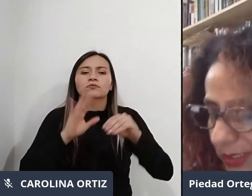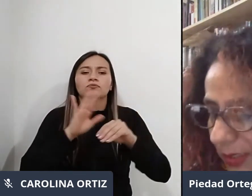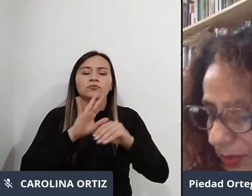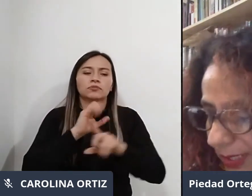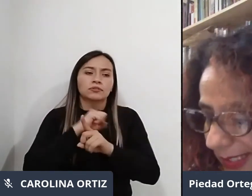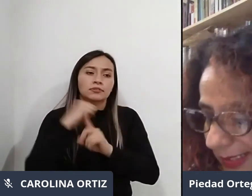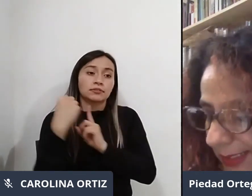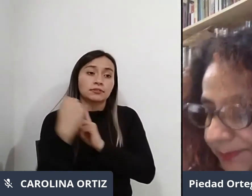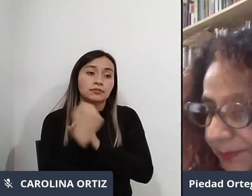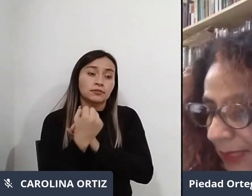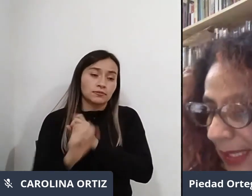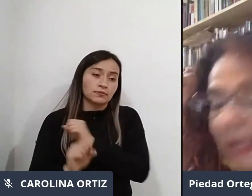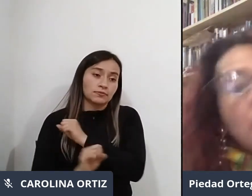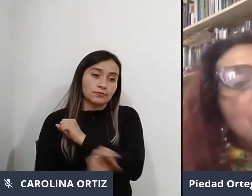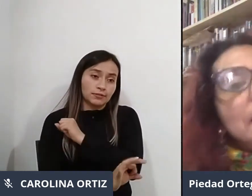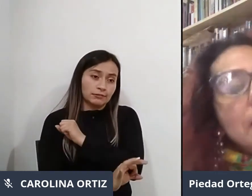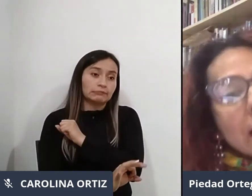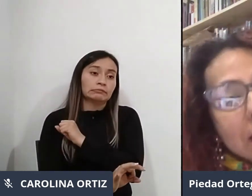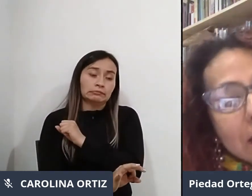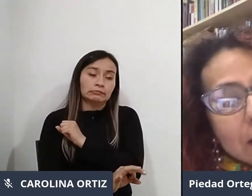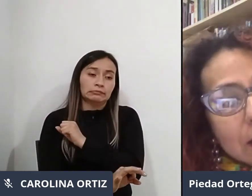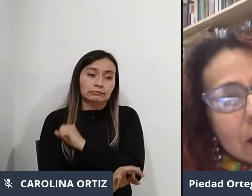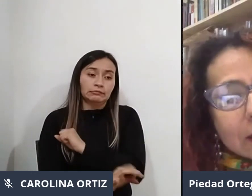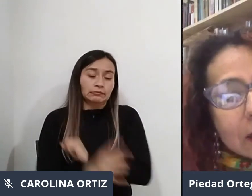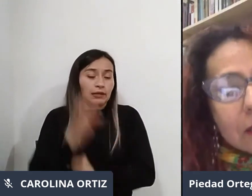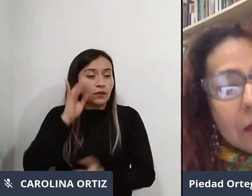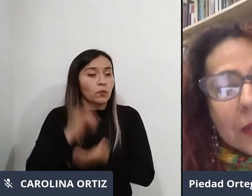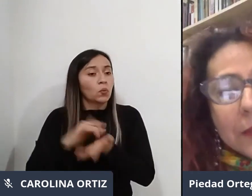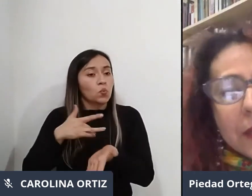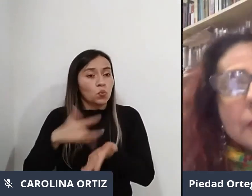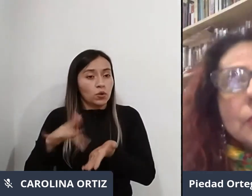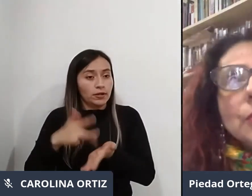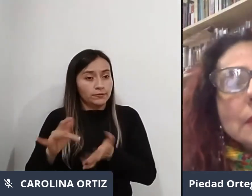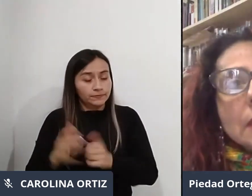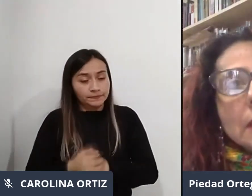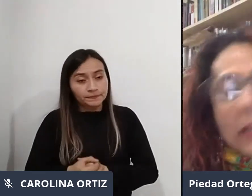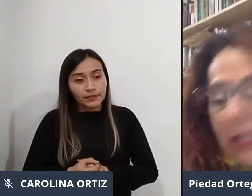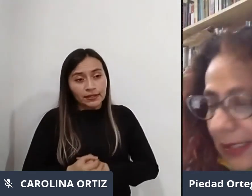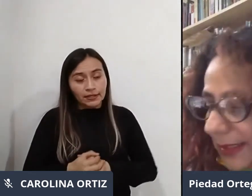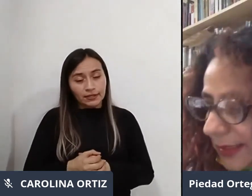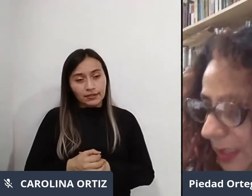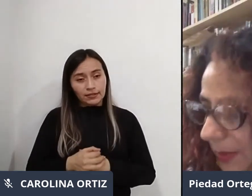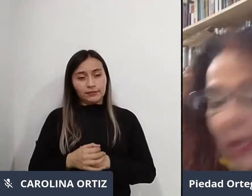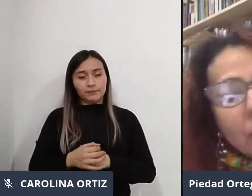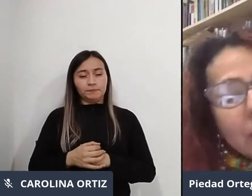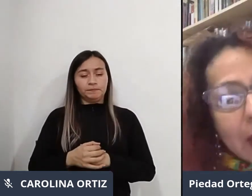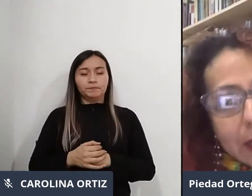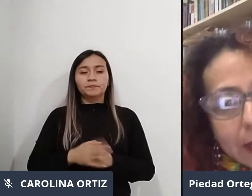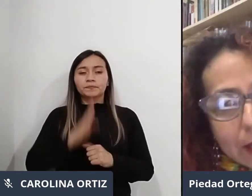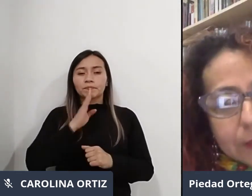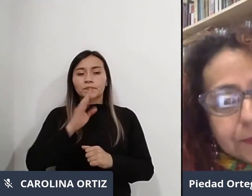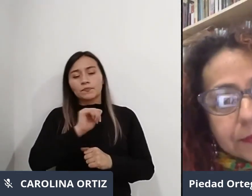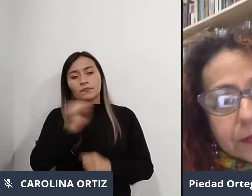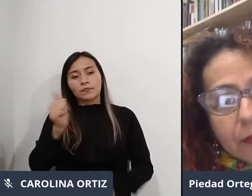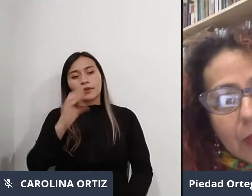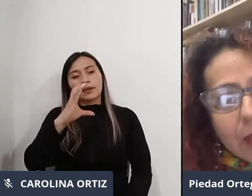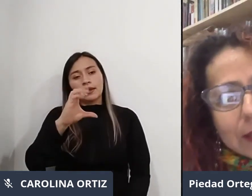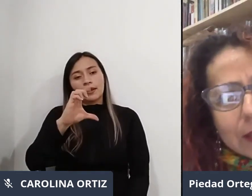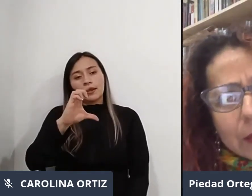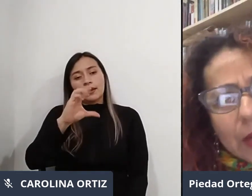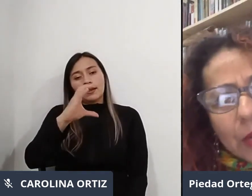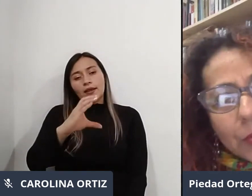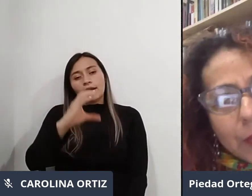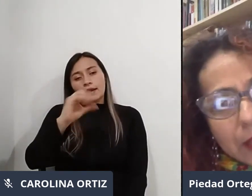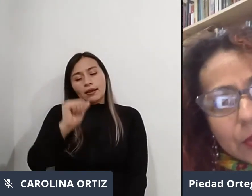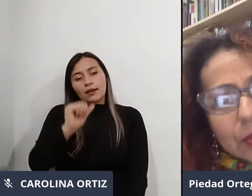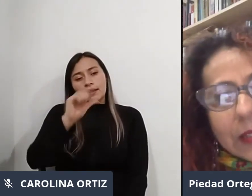mucha urgencia. También quisiera aquí hacer nombramiento del trabajo de CAIRED, este